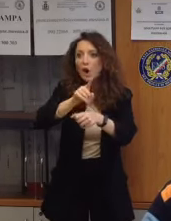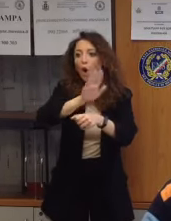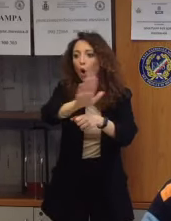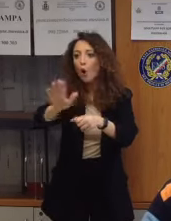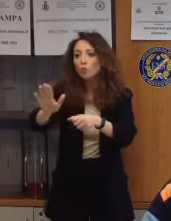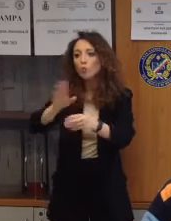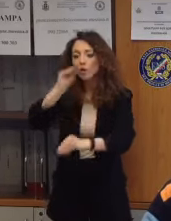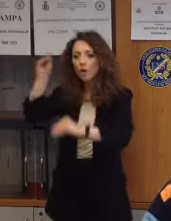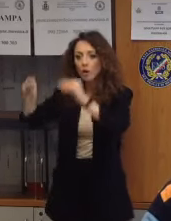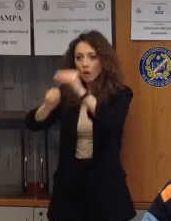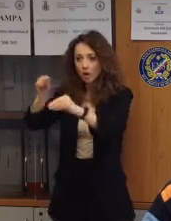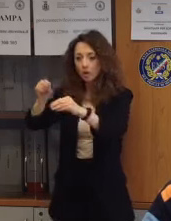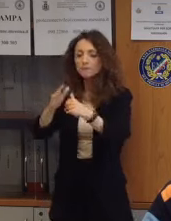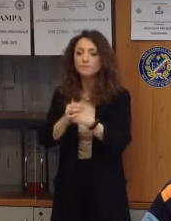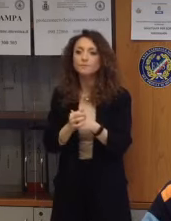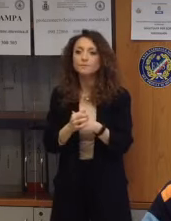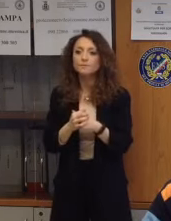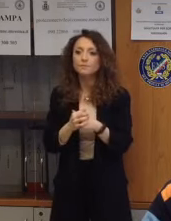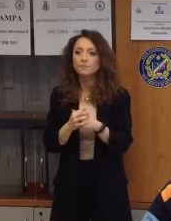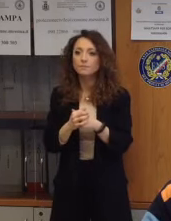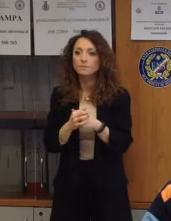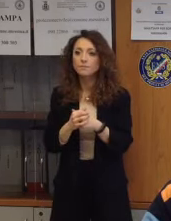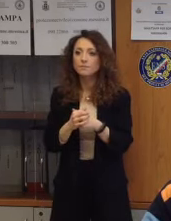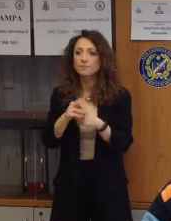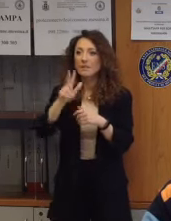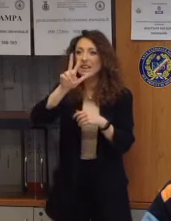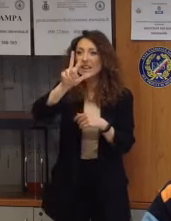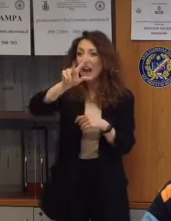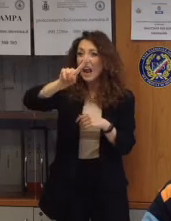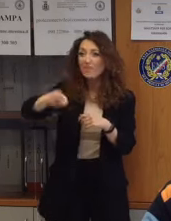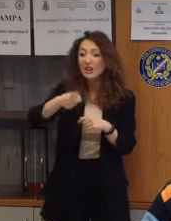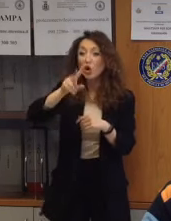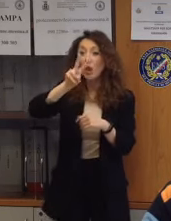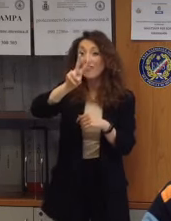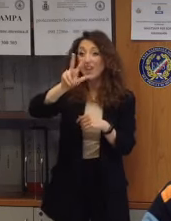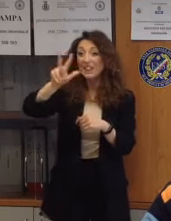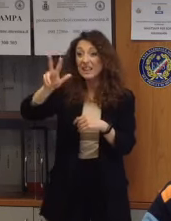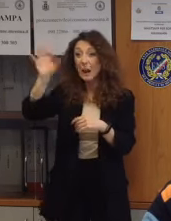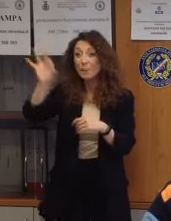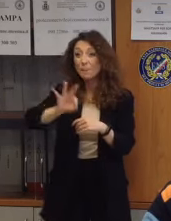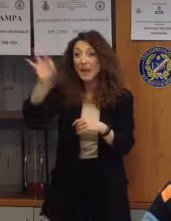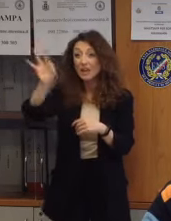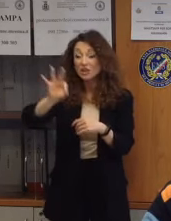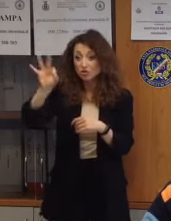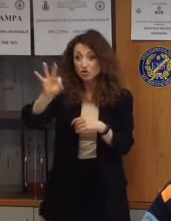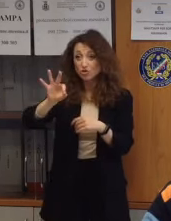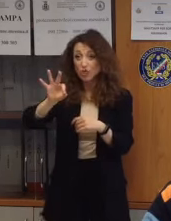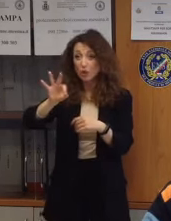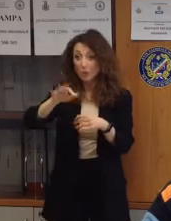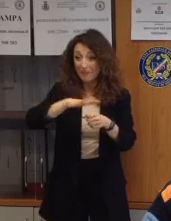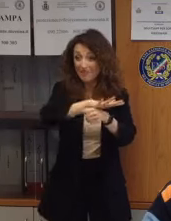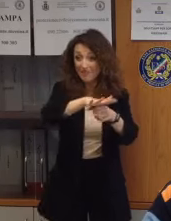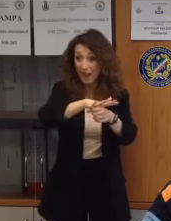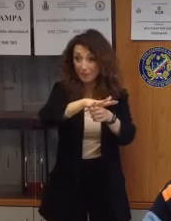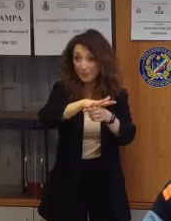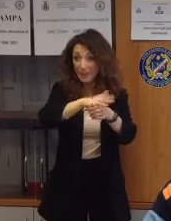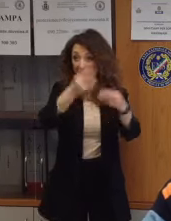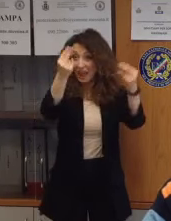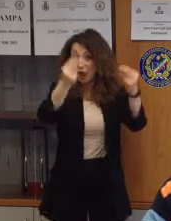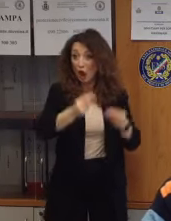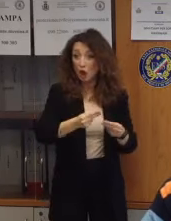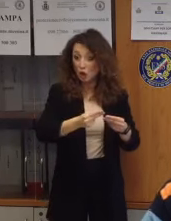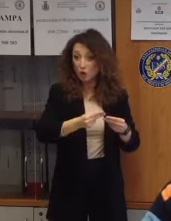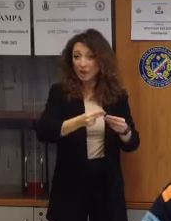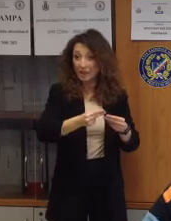che equivale al 3,23% sul totale dei nuclei familiari residenti